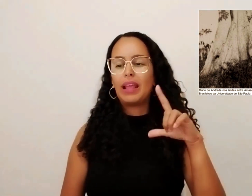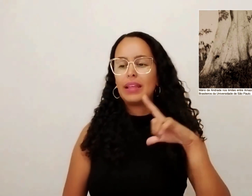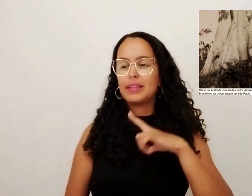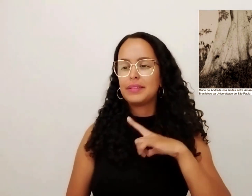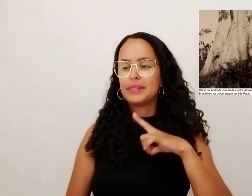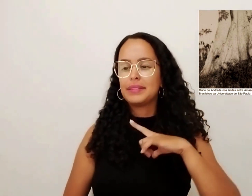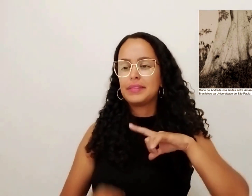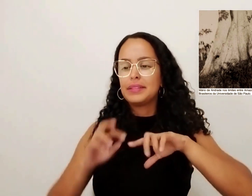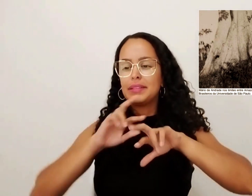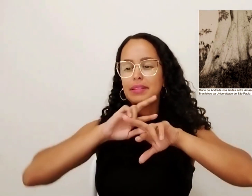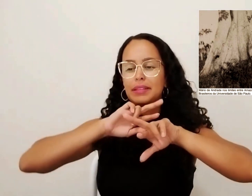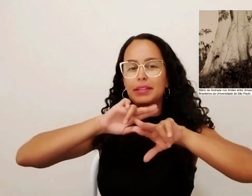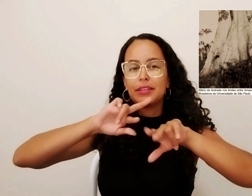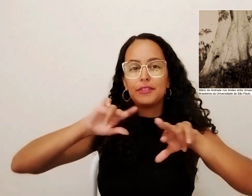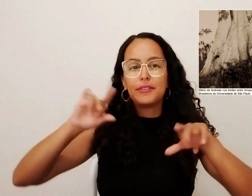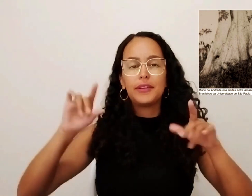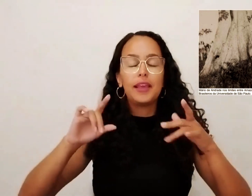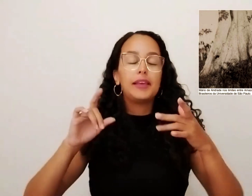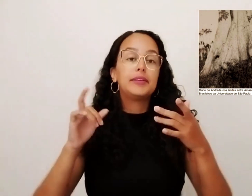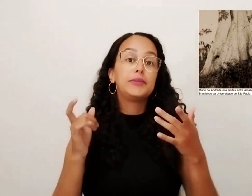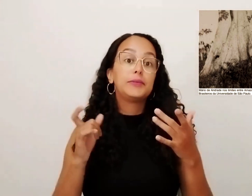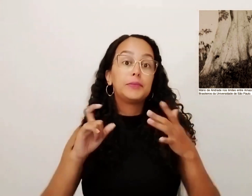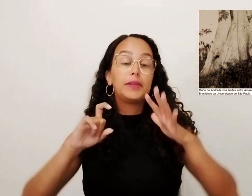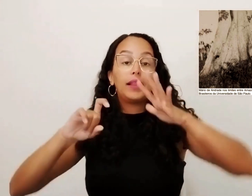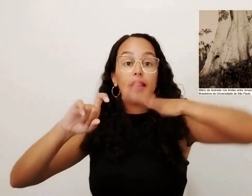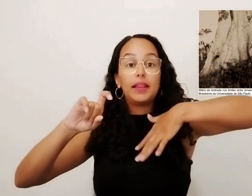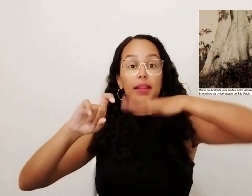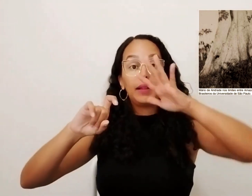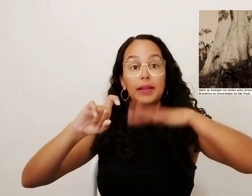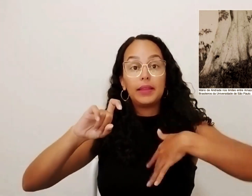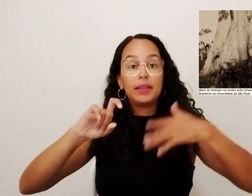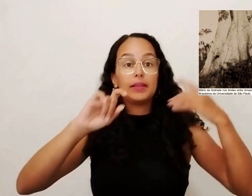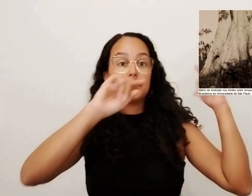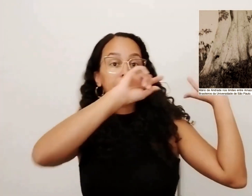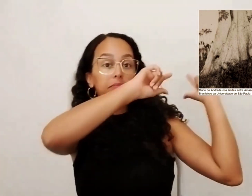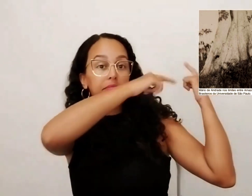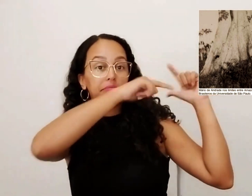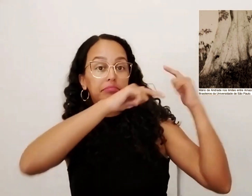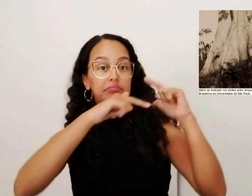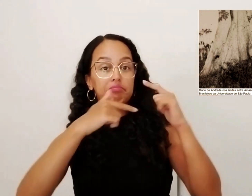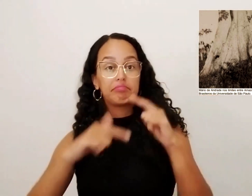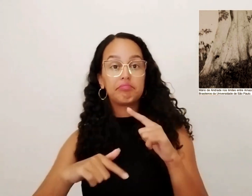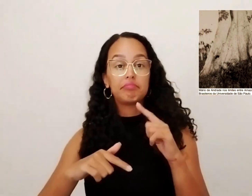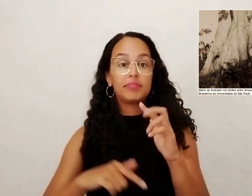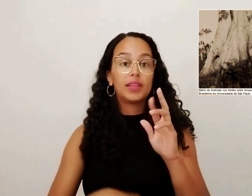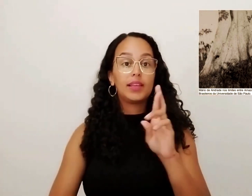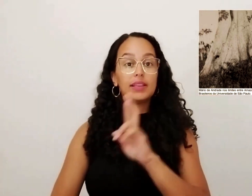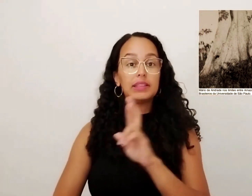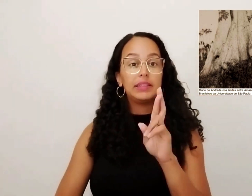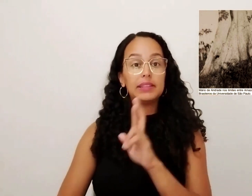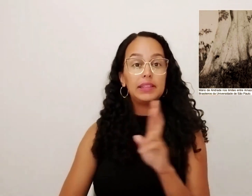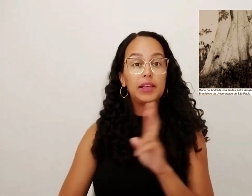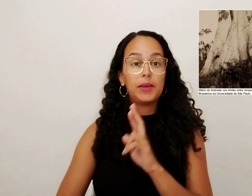religiões, falares, hábitos, comidas, lugares, fauna e flora do